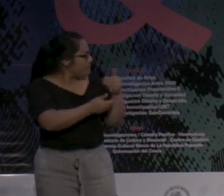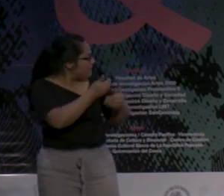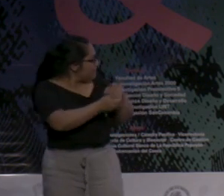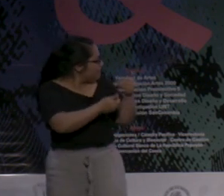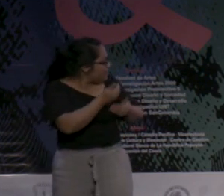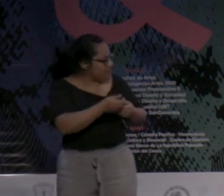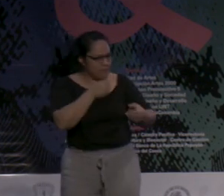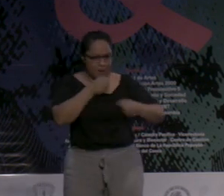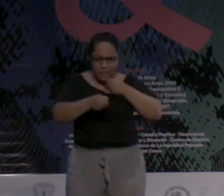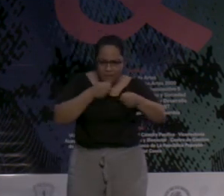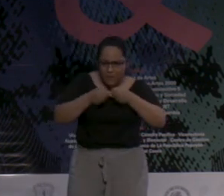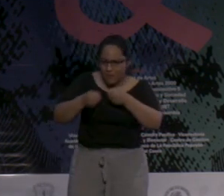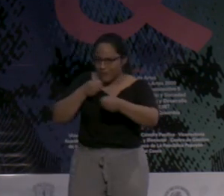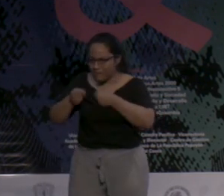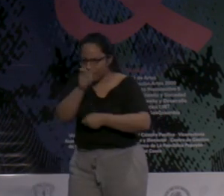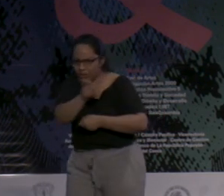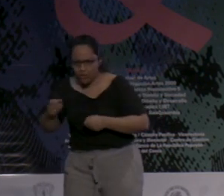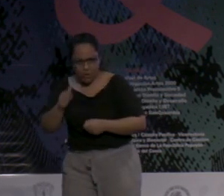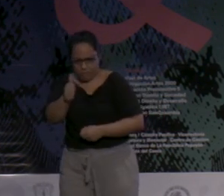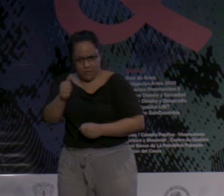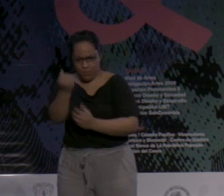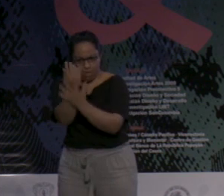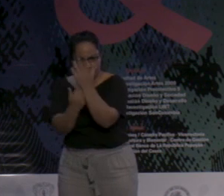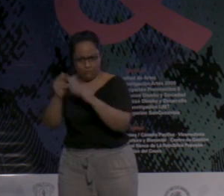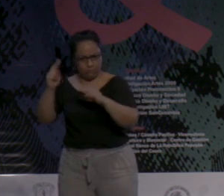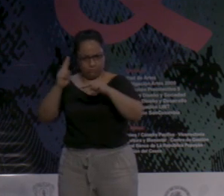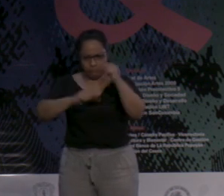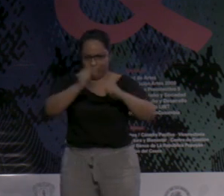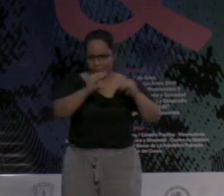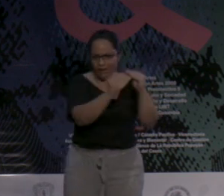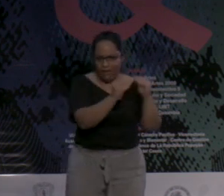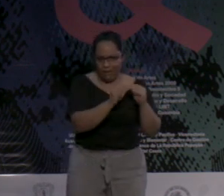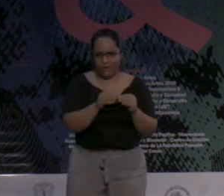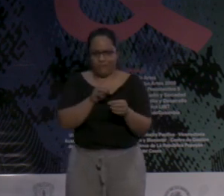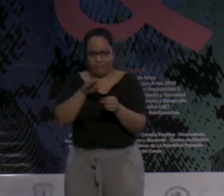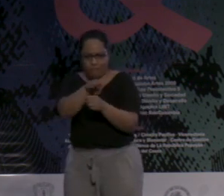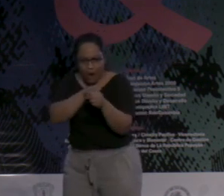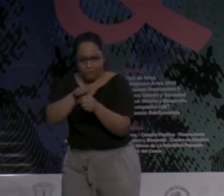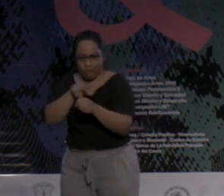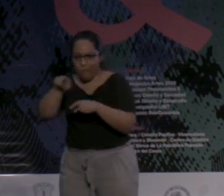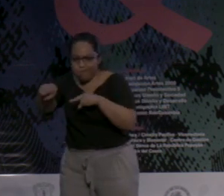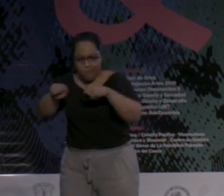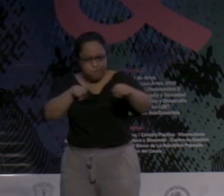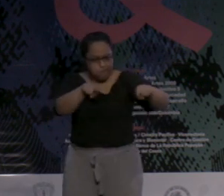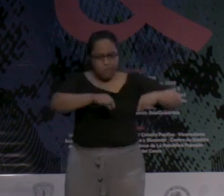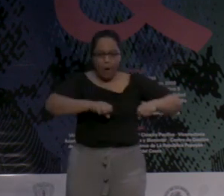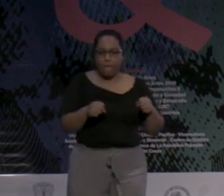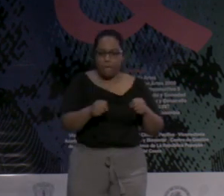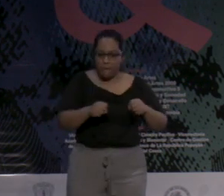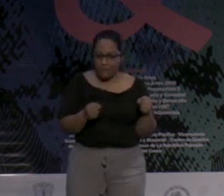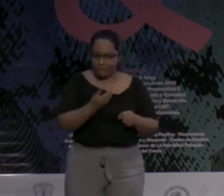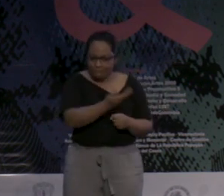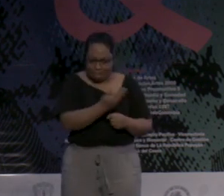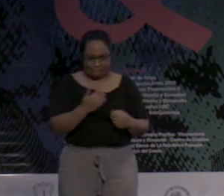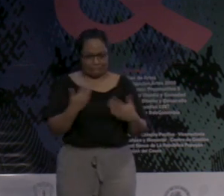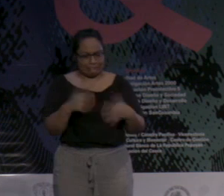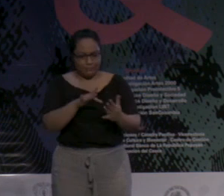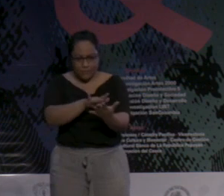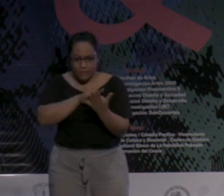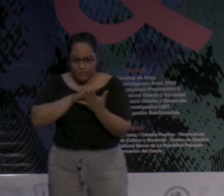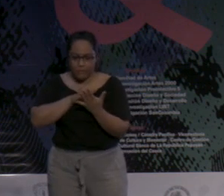Estado que le pide una serie de condiciones, entre ellas que se presente como digna de lástima. Pase la siguiente, por favor.